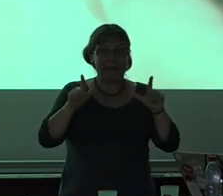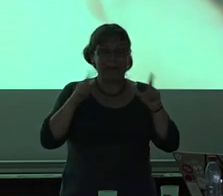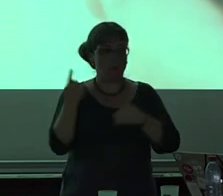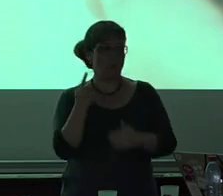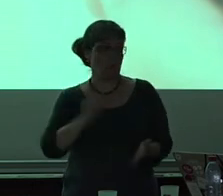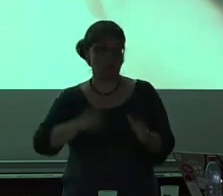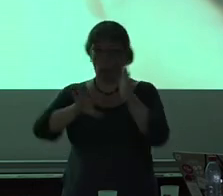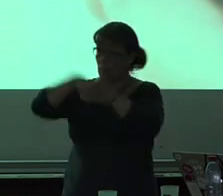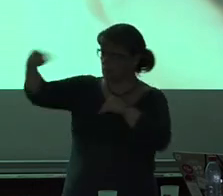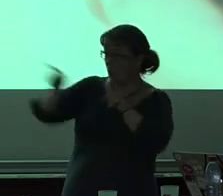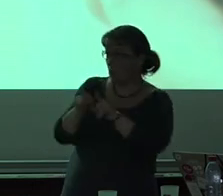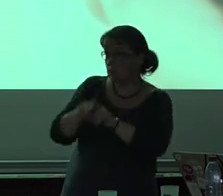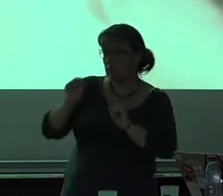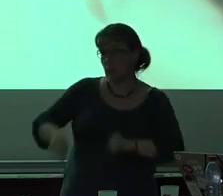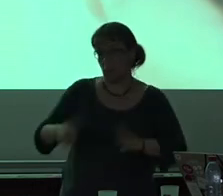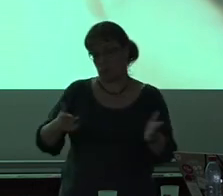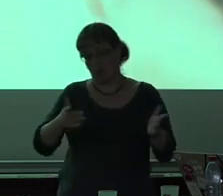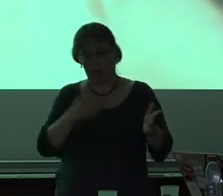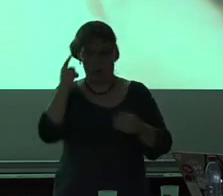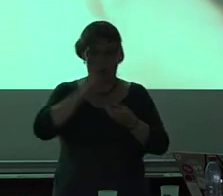sont pas geeks de s'intéresser au dev.